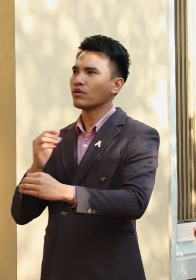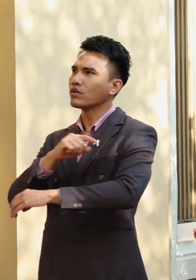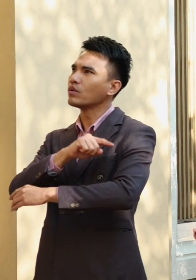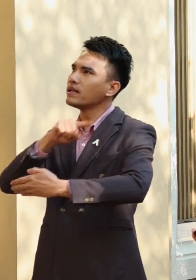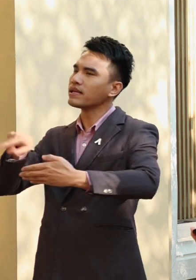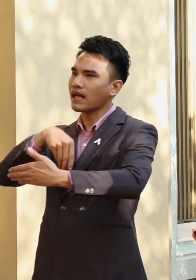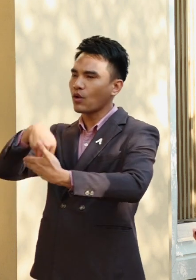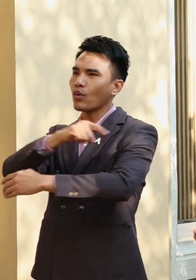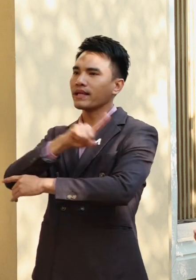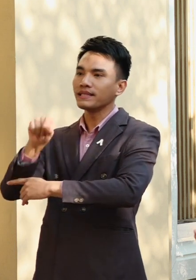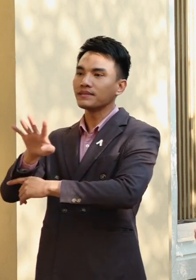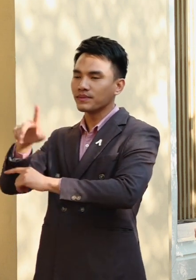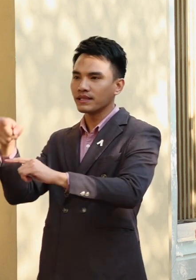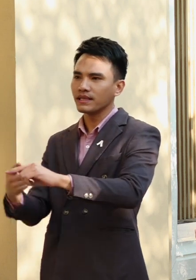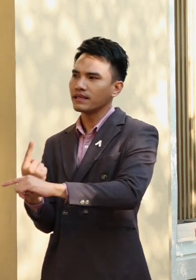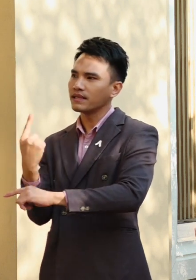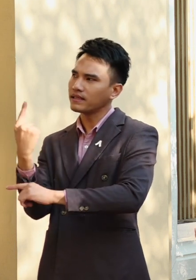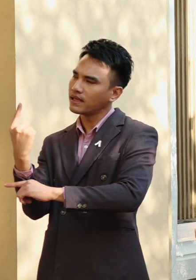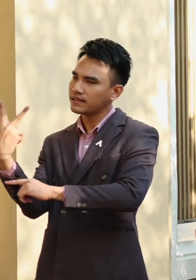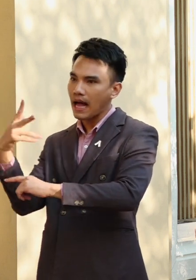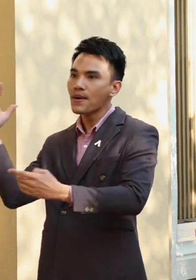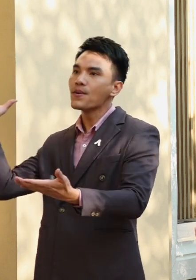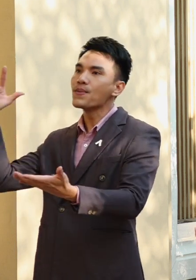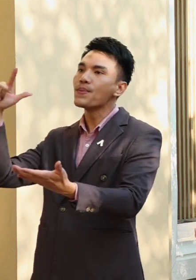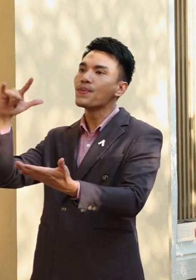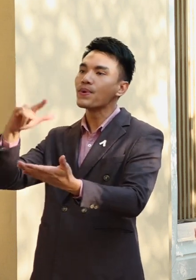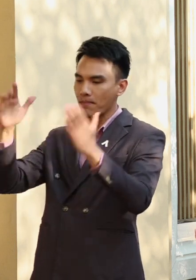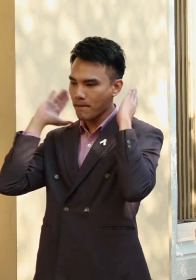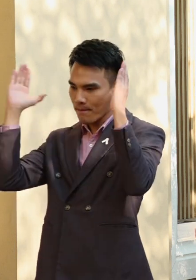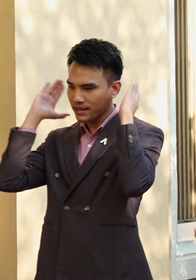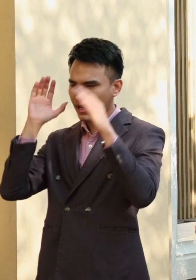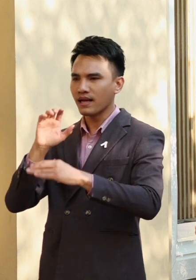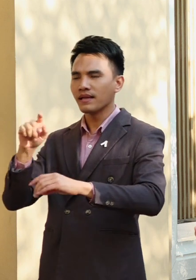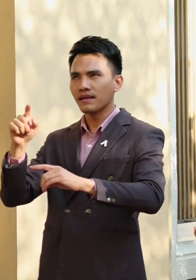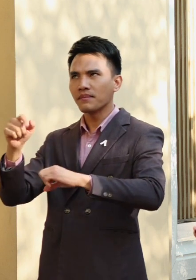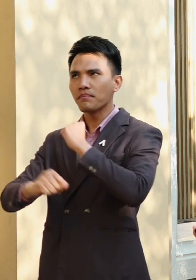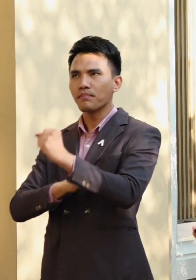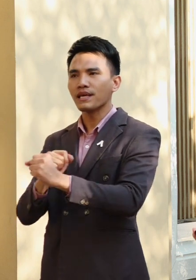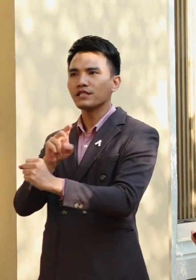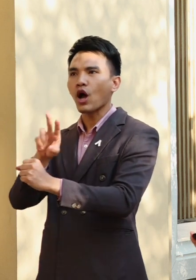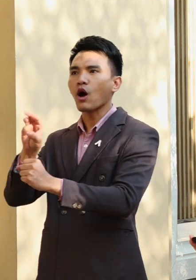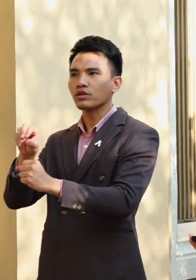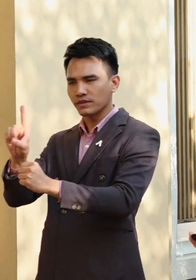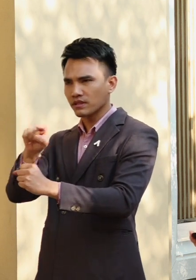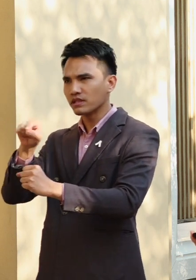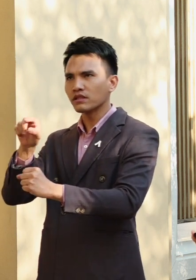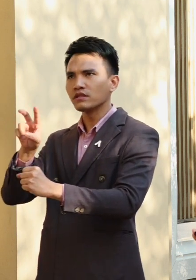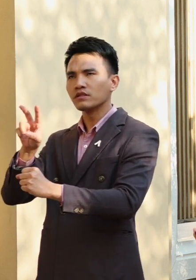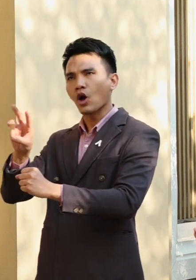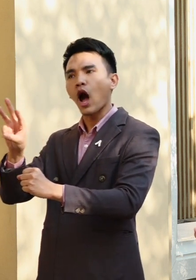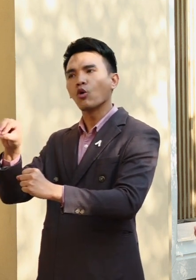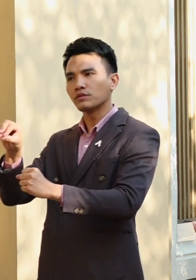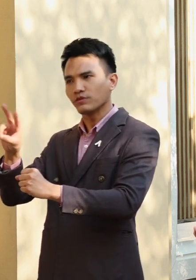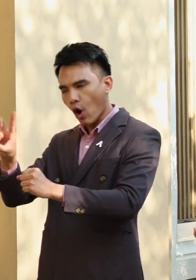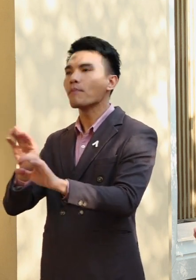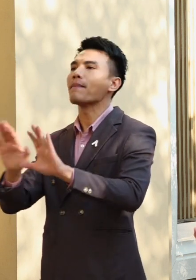24มีนาคมนะครับแล้วก็การเดินทางไปหาเสียงนั้นน่าจะเป็นช่วงประมาณปลายปี61จนถึงต้นปี62นะครับแ